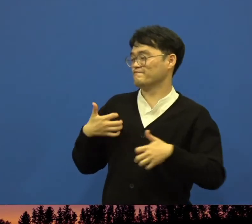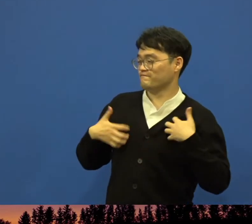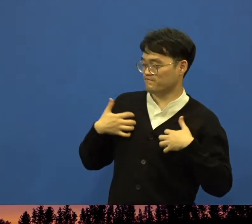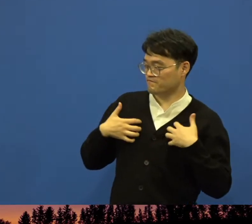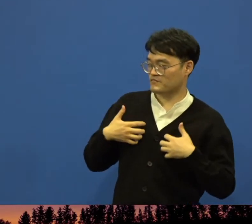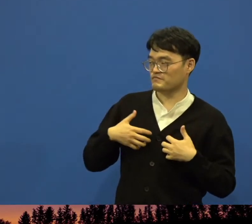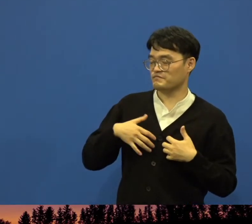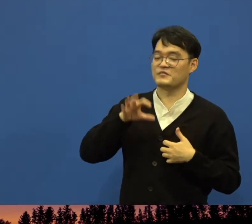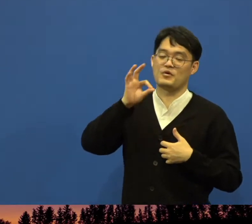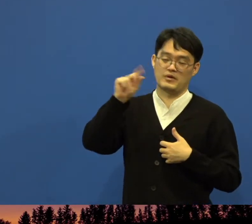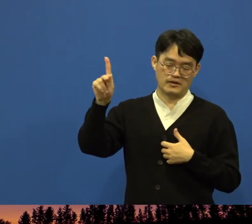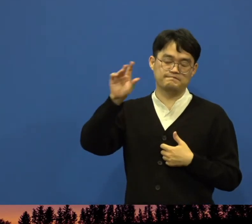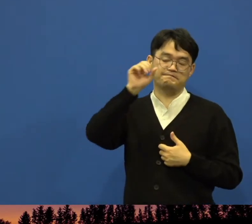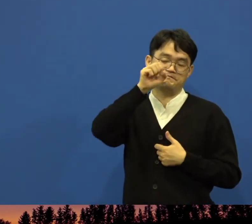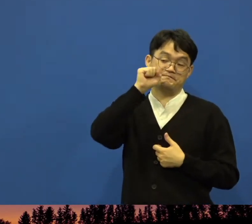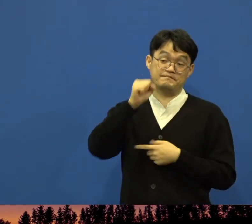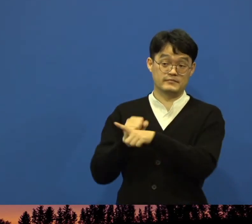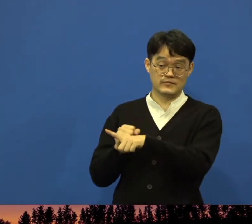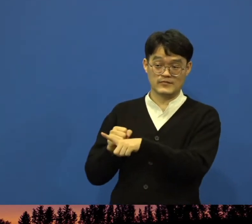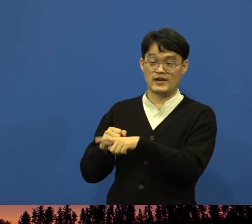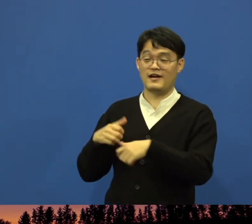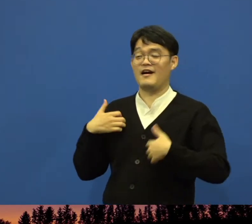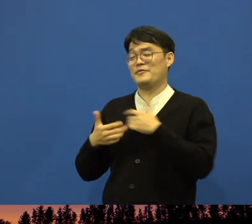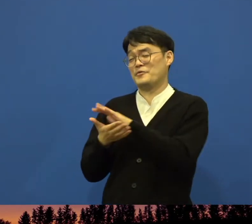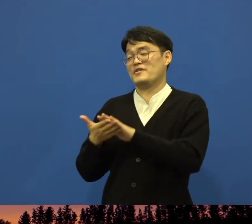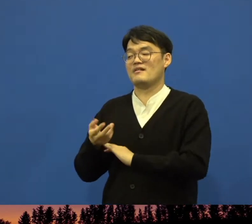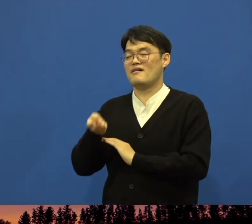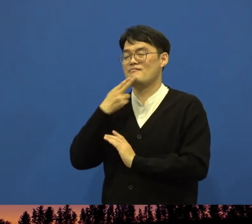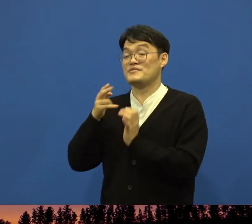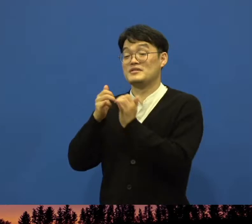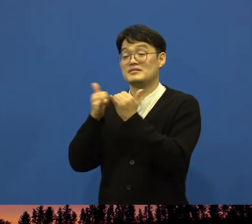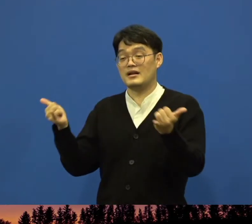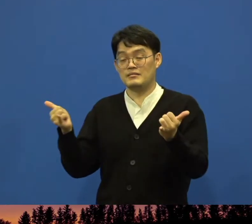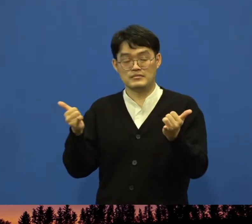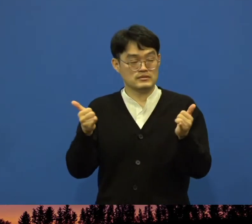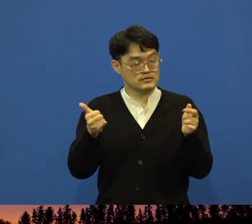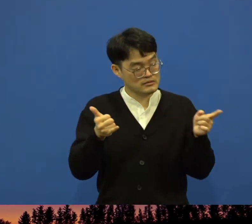예. 적당한 놀이를 할 줄 모르는 사람은 인간성이 좀